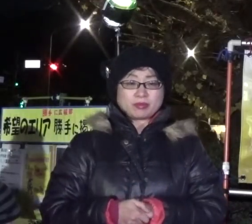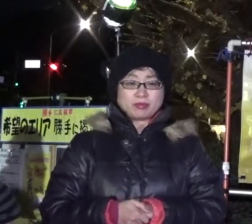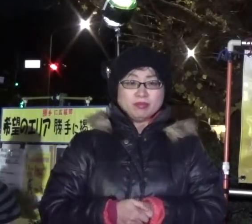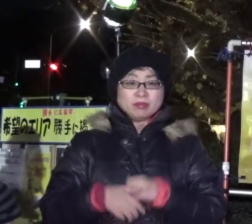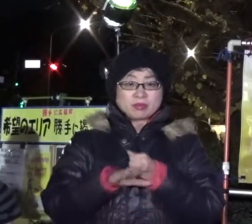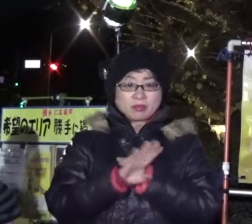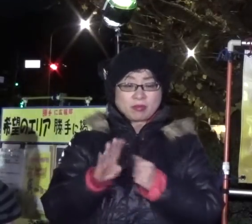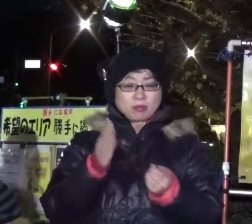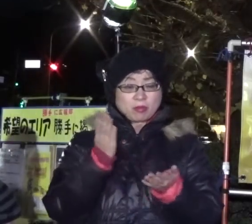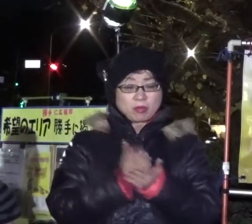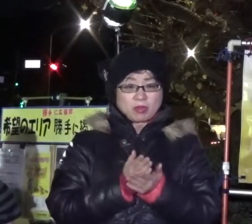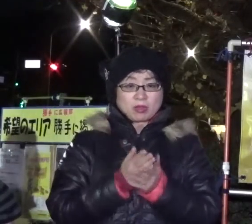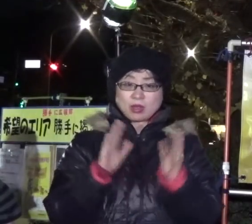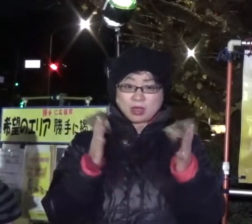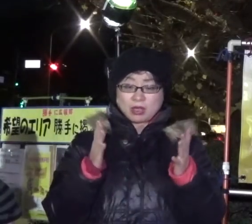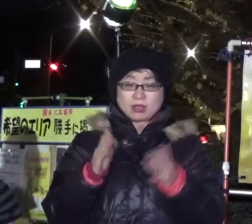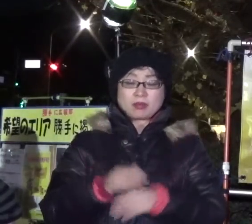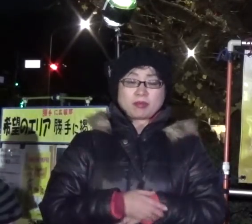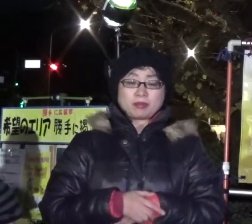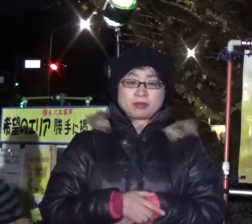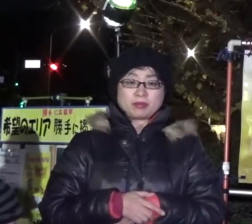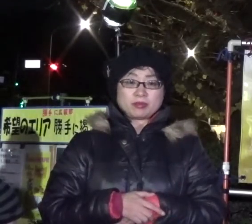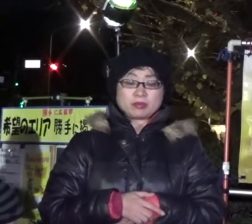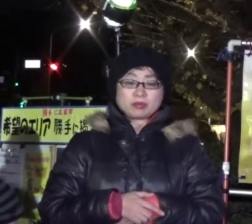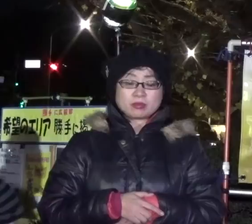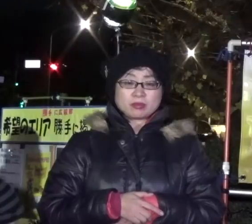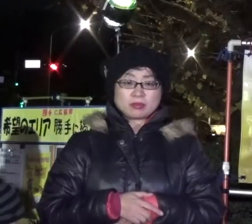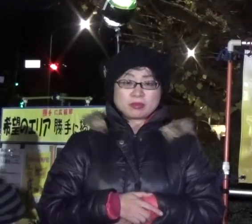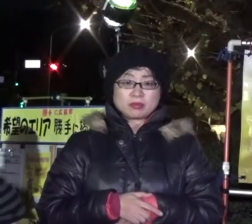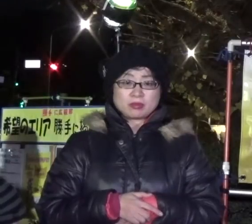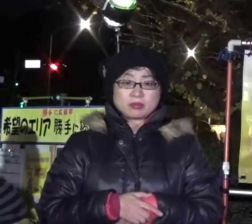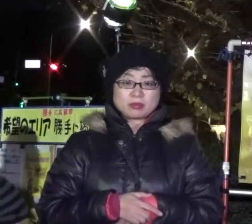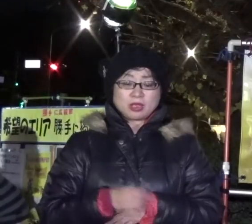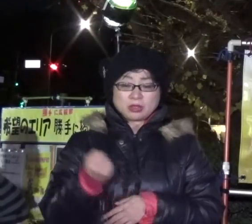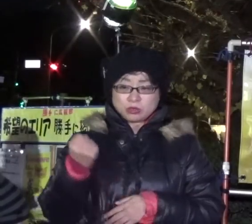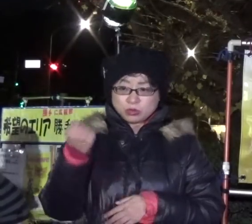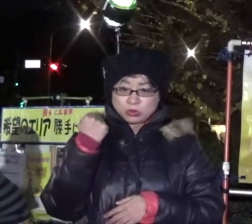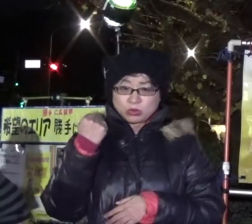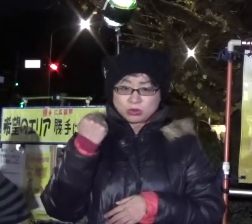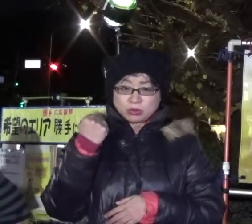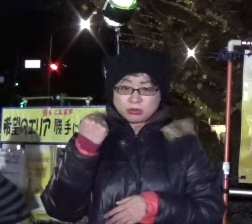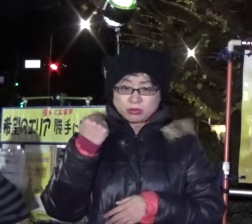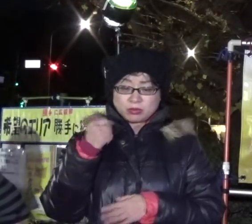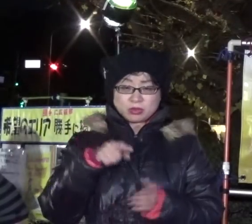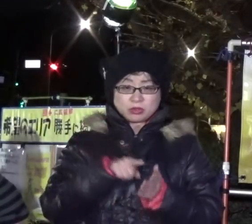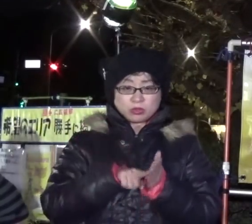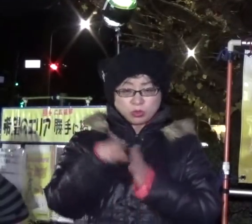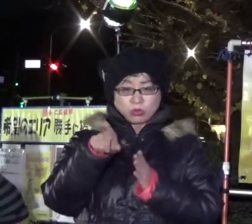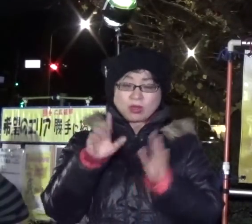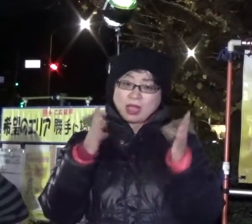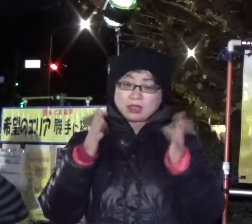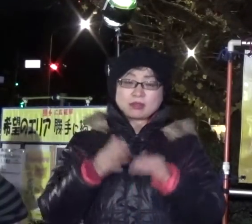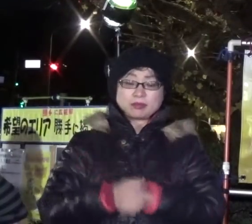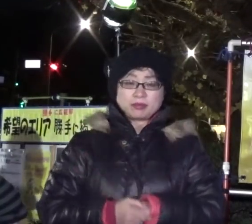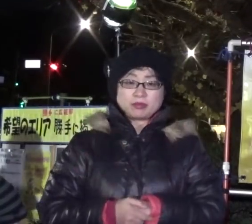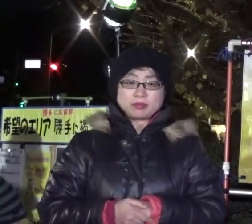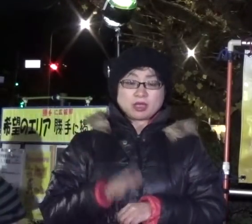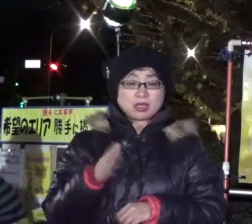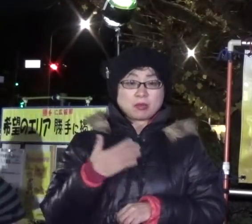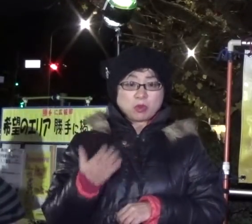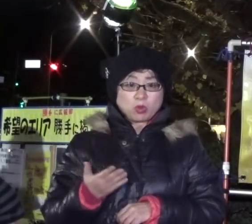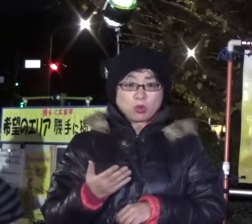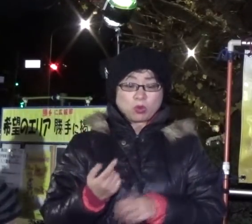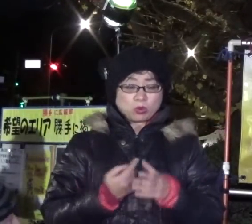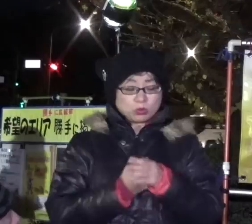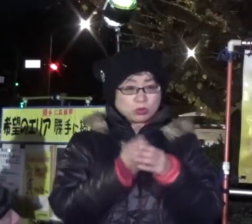止まるわけがなし、そんなに強い主張はないんですけれども、でもね、このキャンドルず